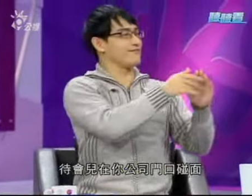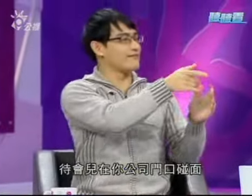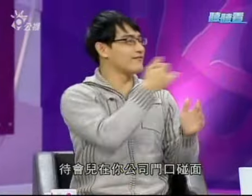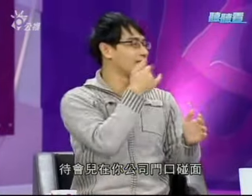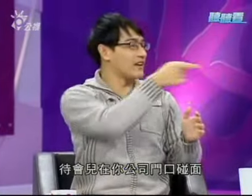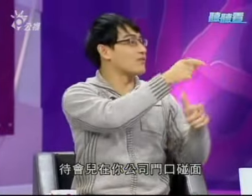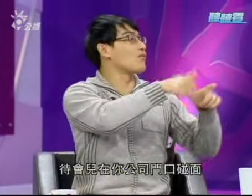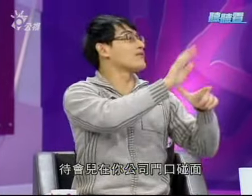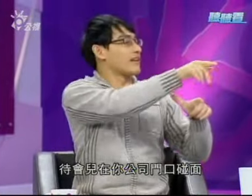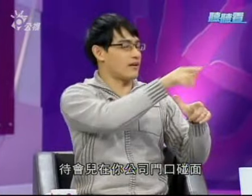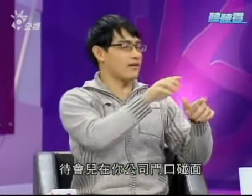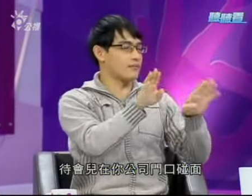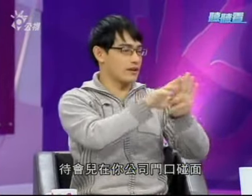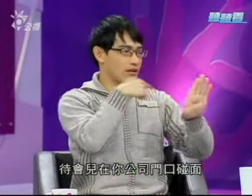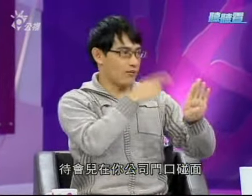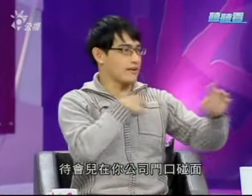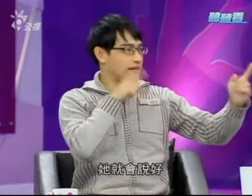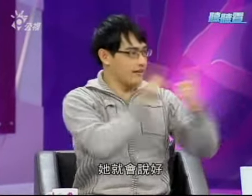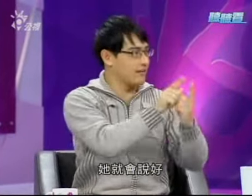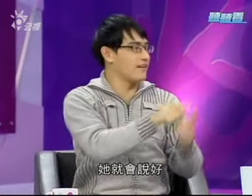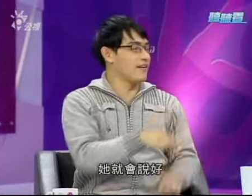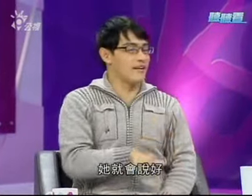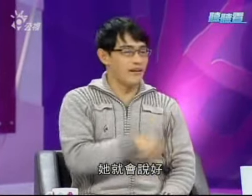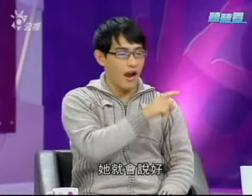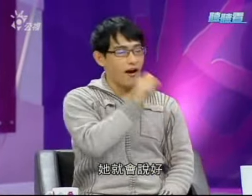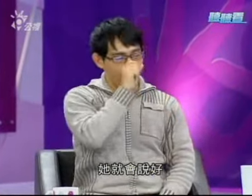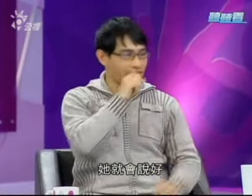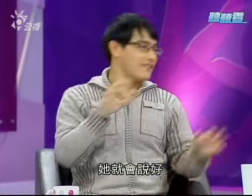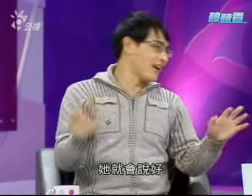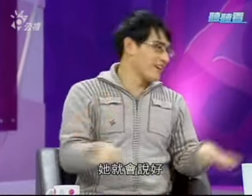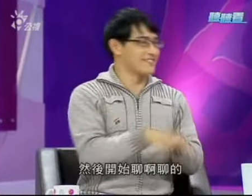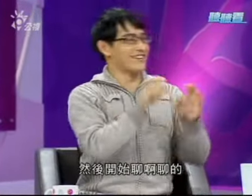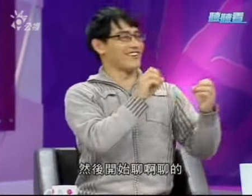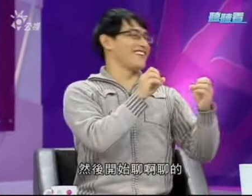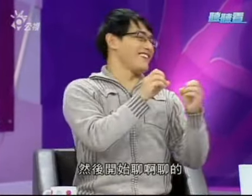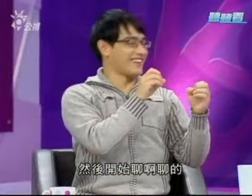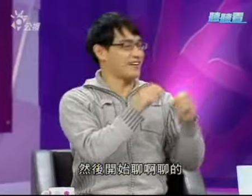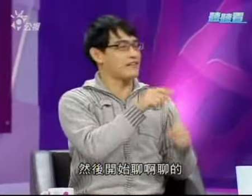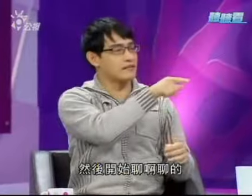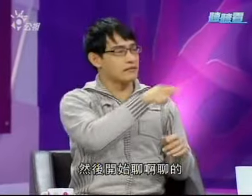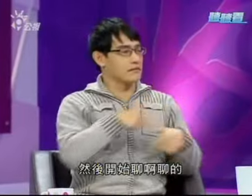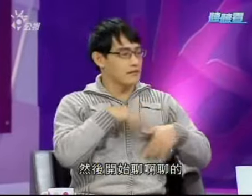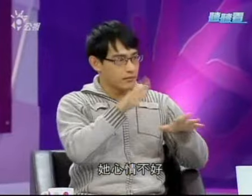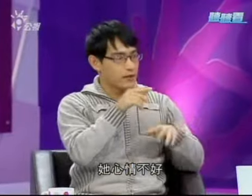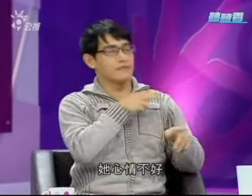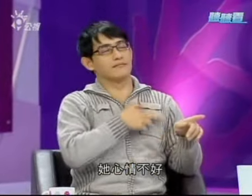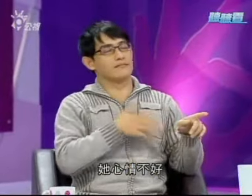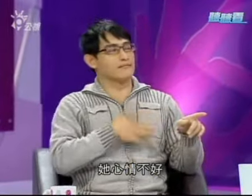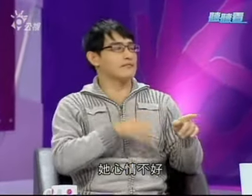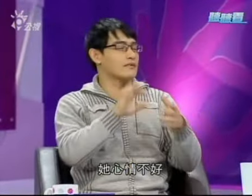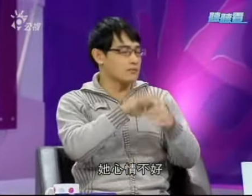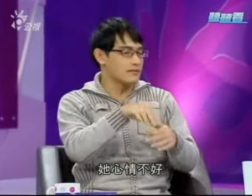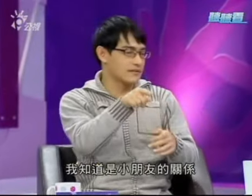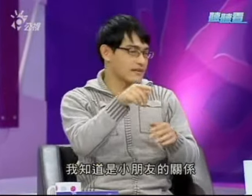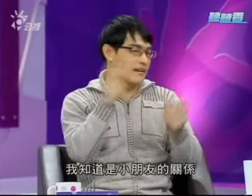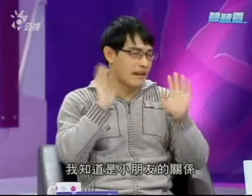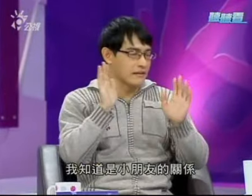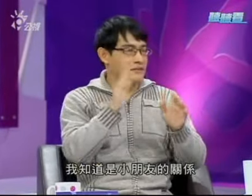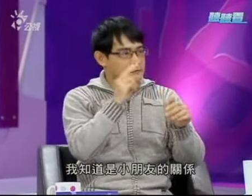会儿在你公司门口碰面他就会说好然后开始聊啊聊的他心情不好啊我知道是小